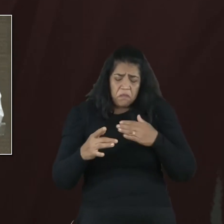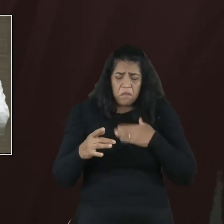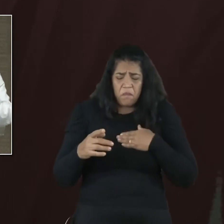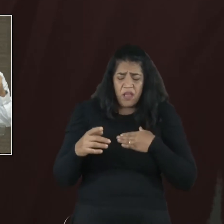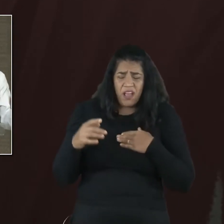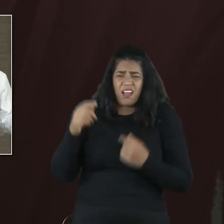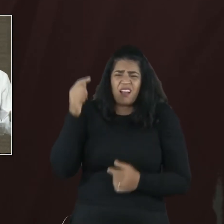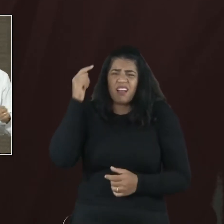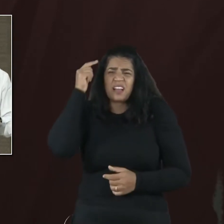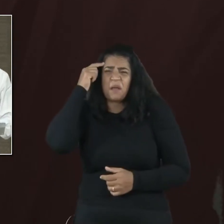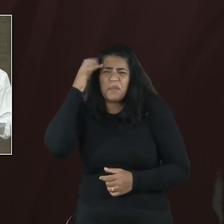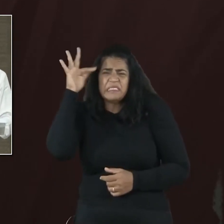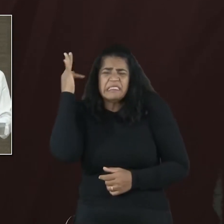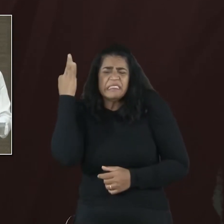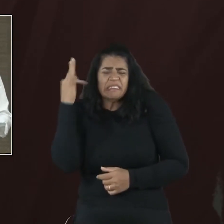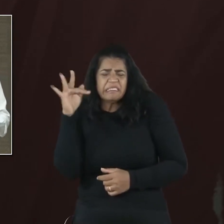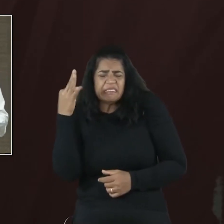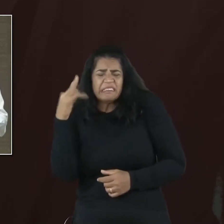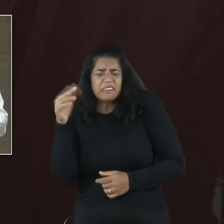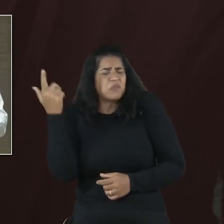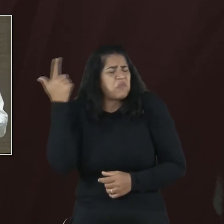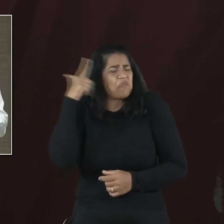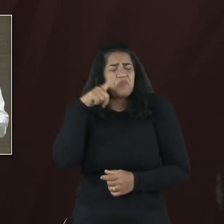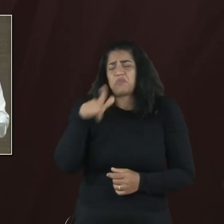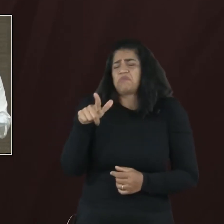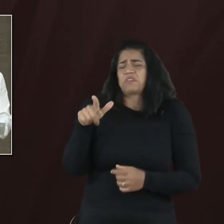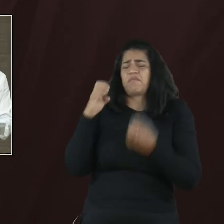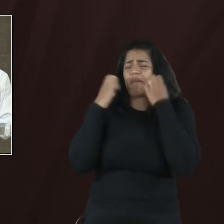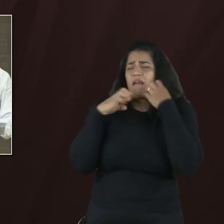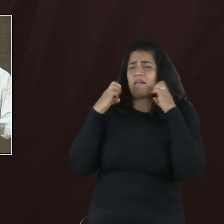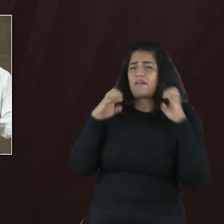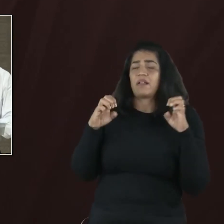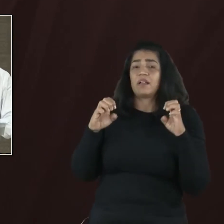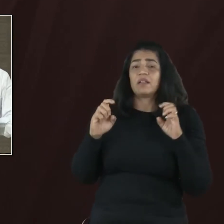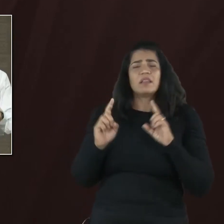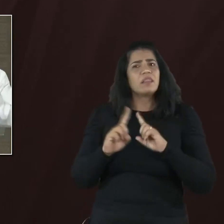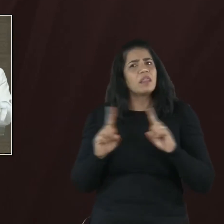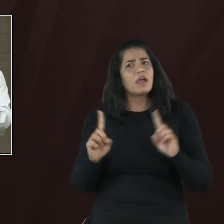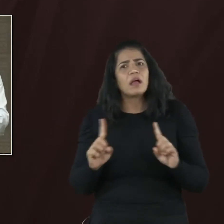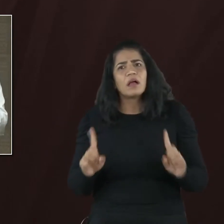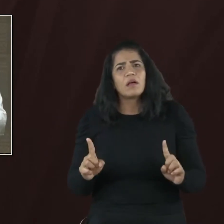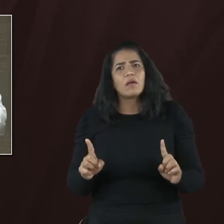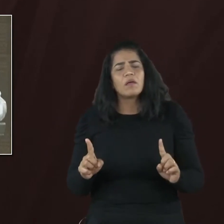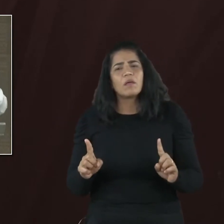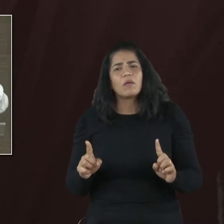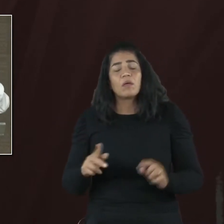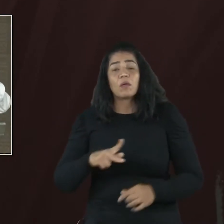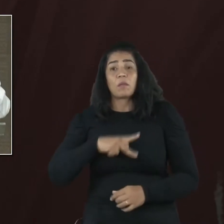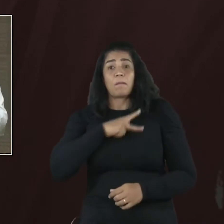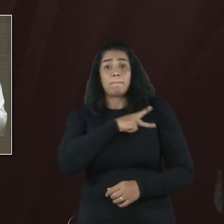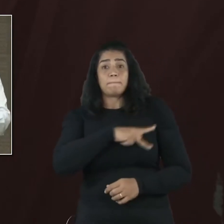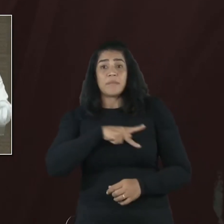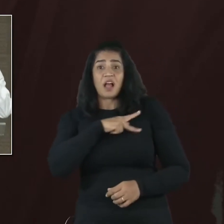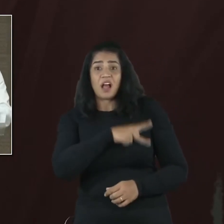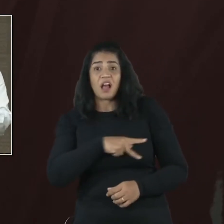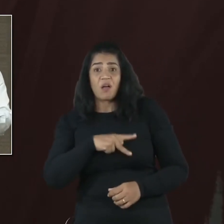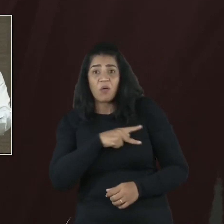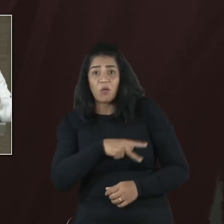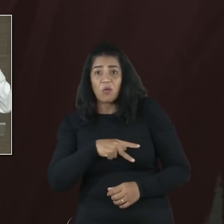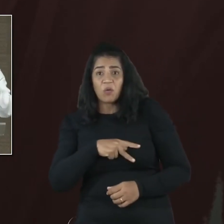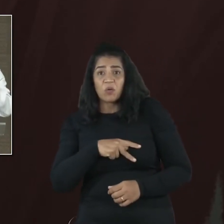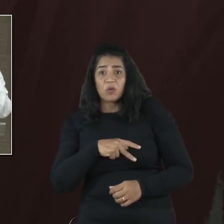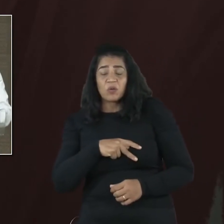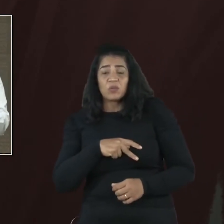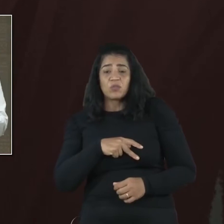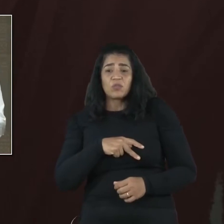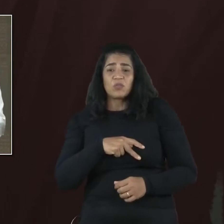conseguir fazer aquilo. Irmãos, Paulo não media esforço, ele esmurrava o corpo para poder reduzi-lo à escravidão